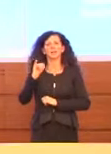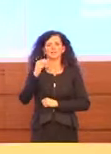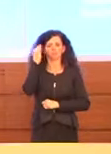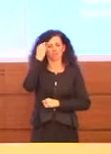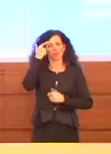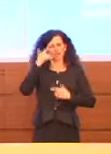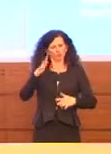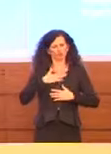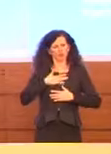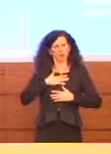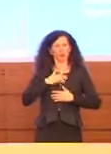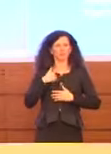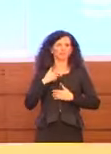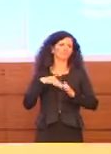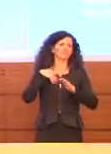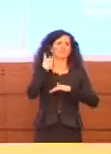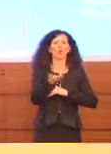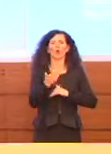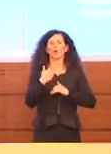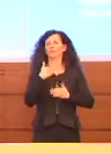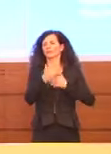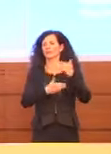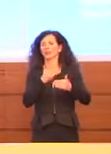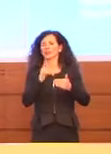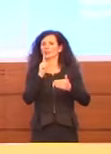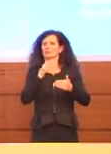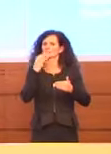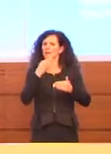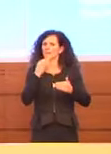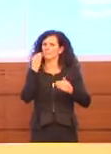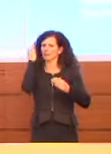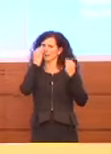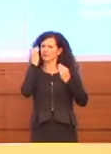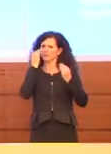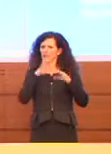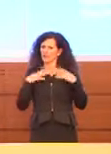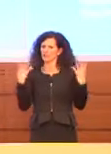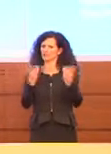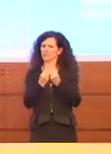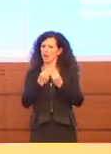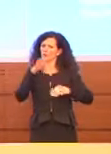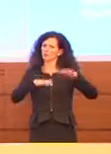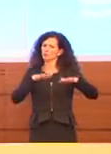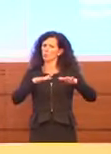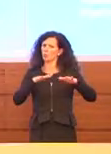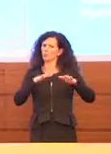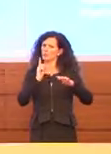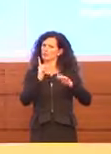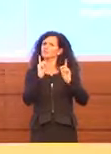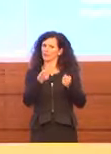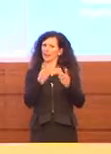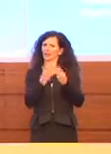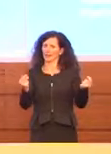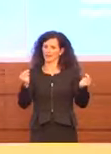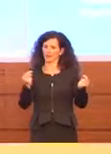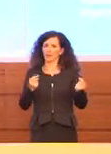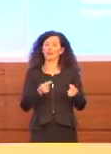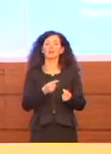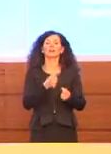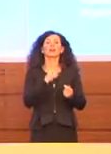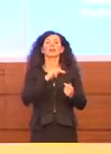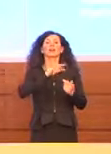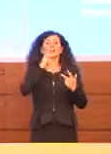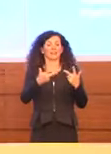sapere ma porre sempre dei dubbi da quei dubbi cercare di costruire le cose insieme e l'ultima cosa che ho trovato è stata certamente